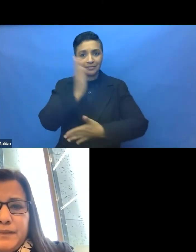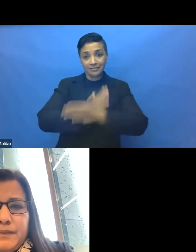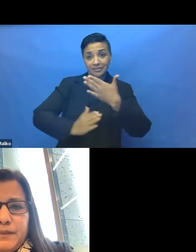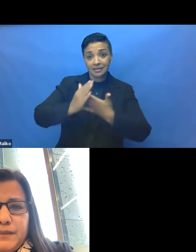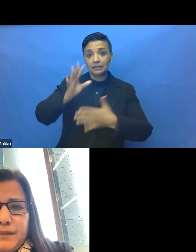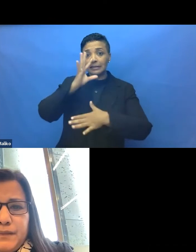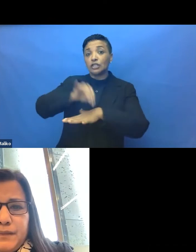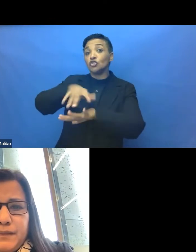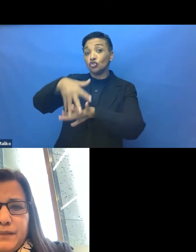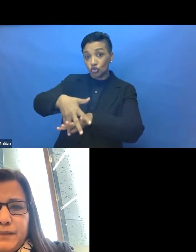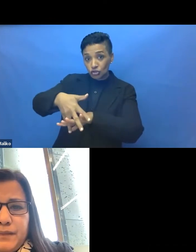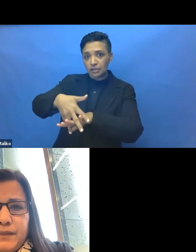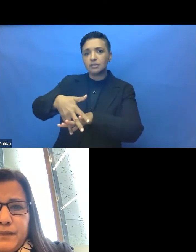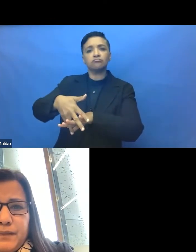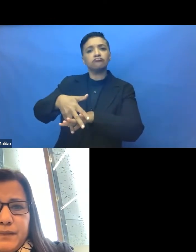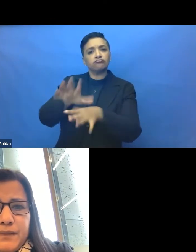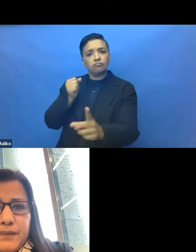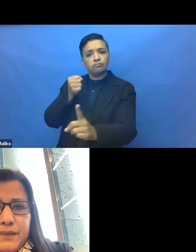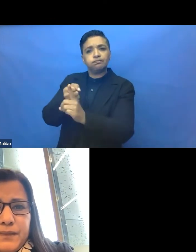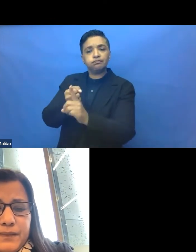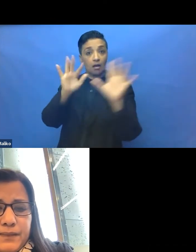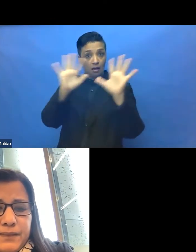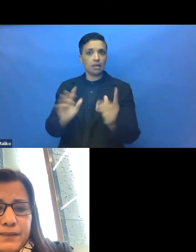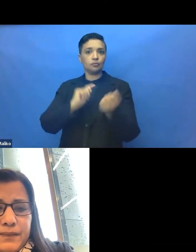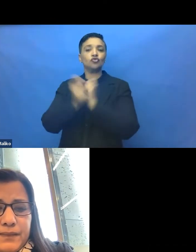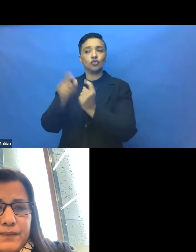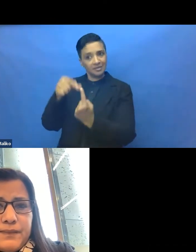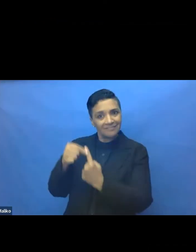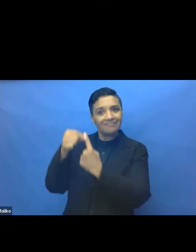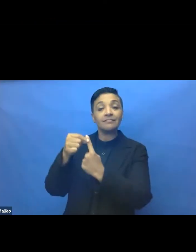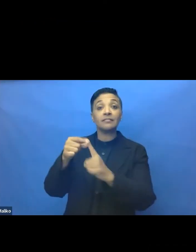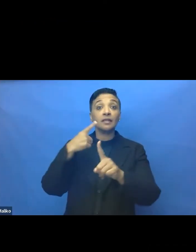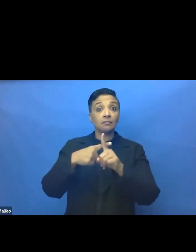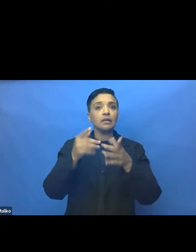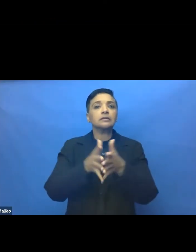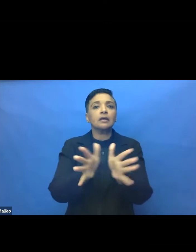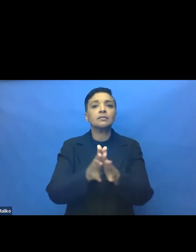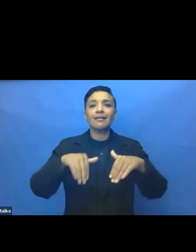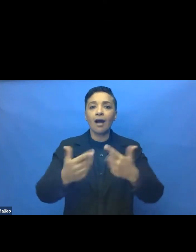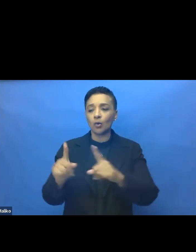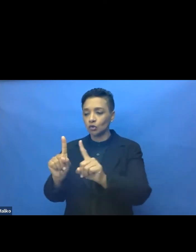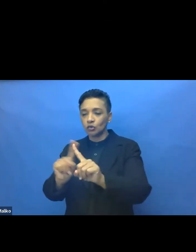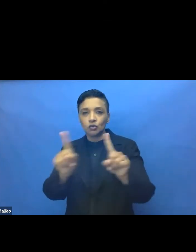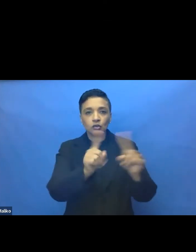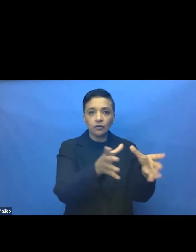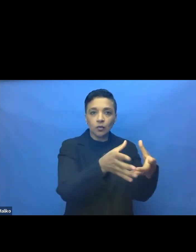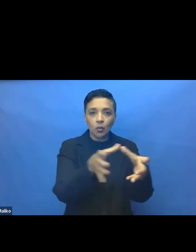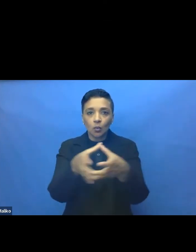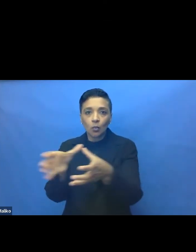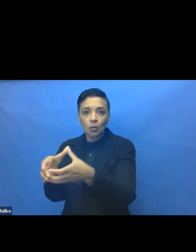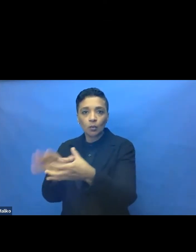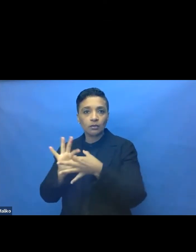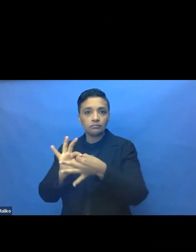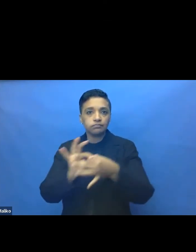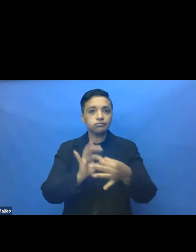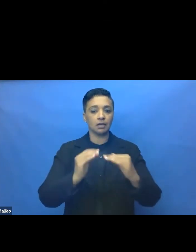Merci pour votre aperçu sur la situation des femmes indigènes. Vous avez parlé de